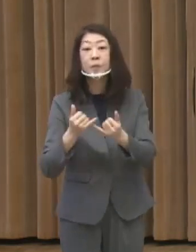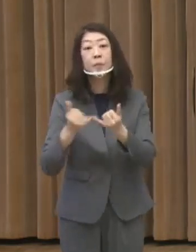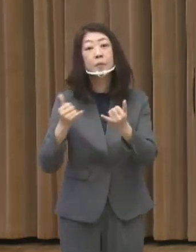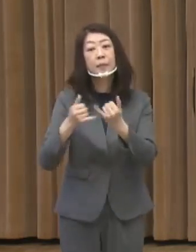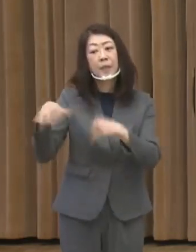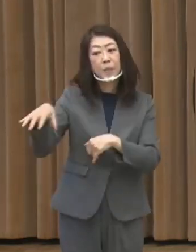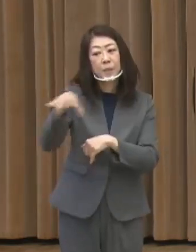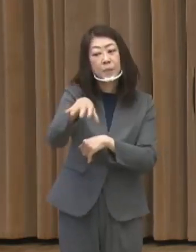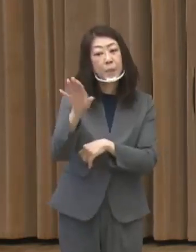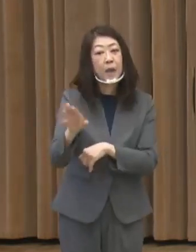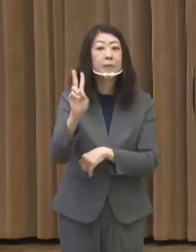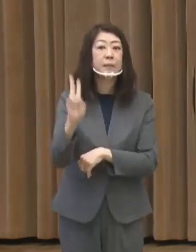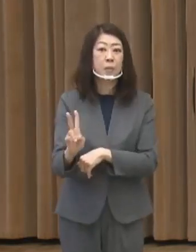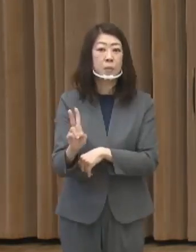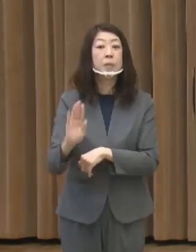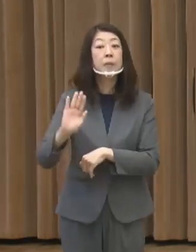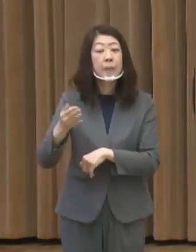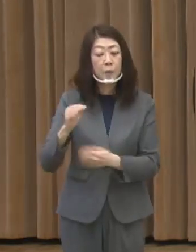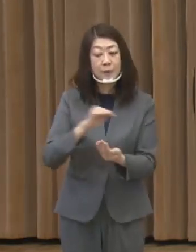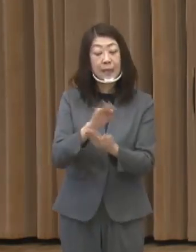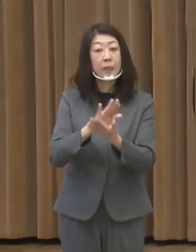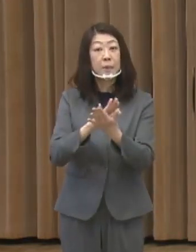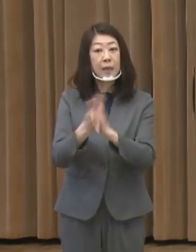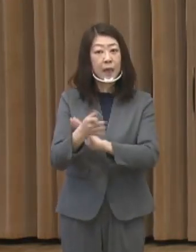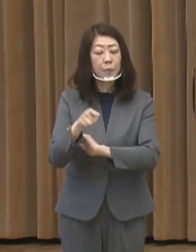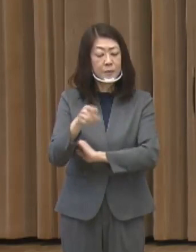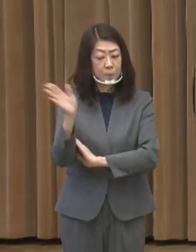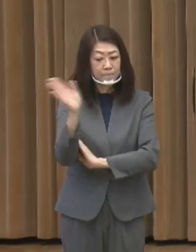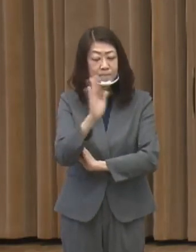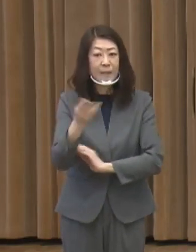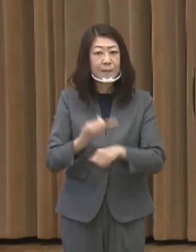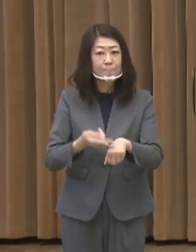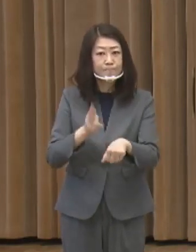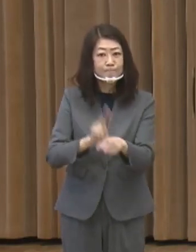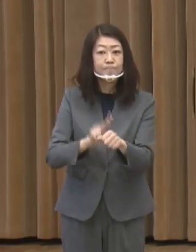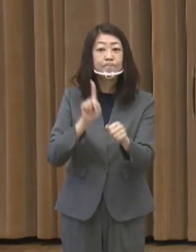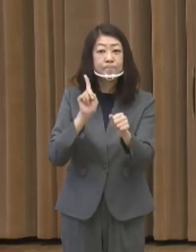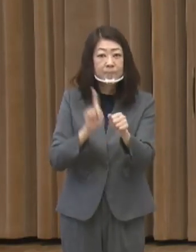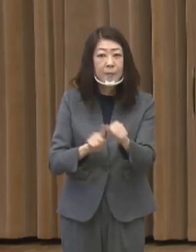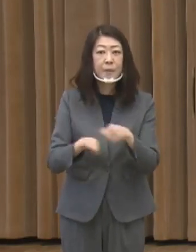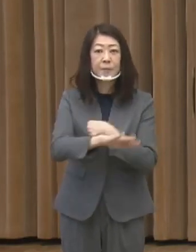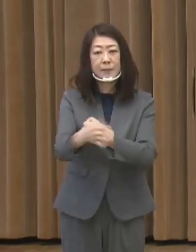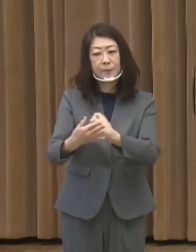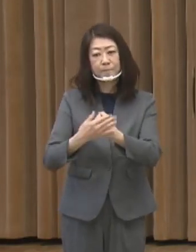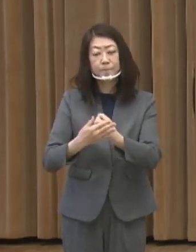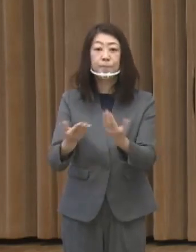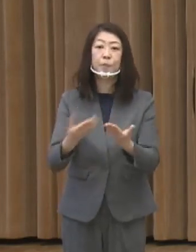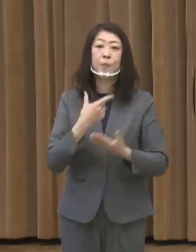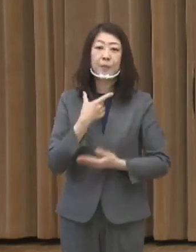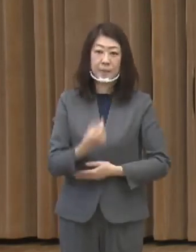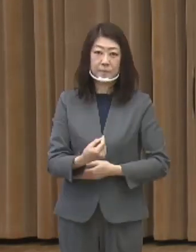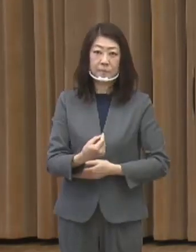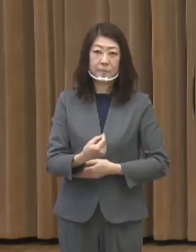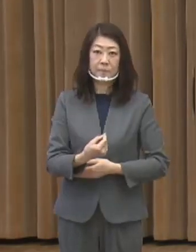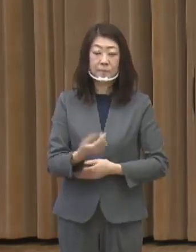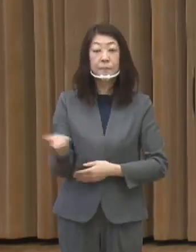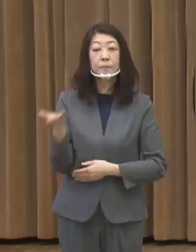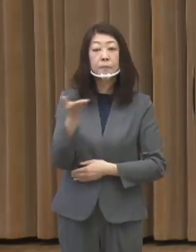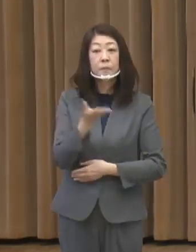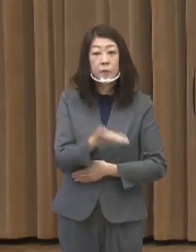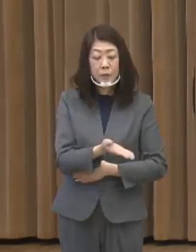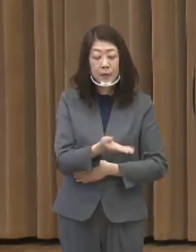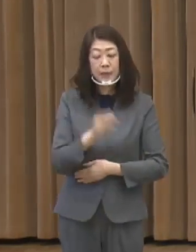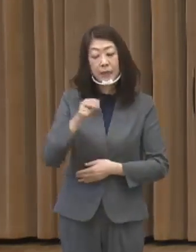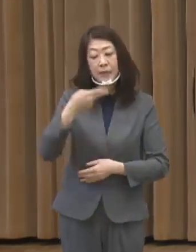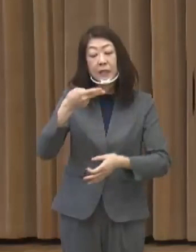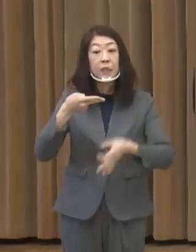ならないような今力を皆様にお貸しをいただきたいと思います。次に飲食店等の感染防